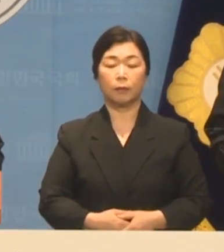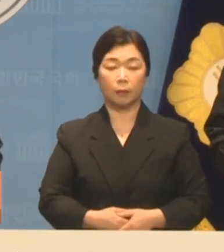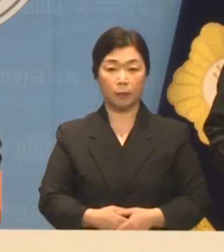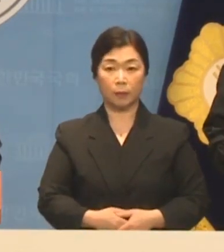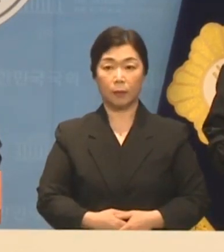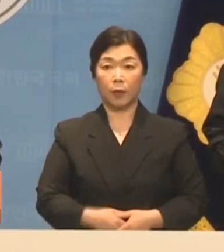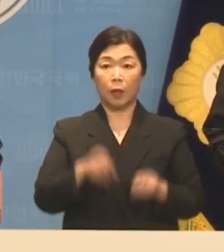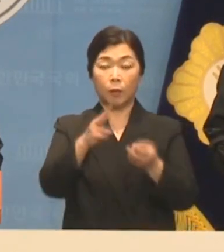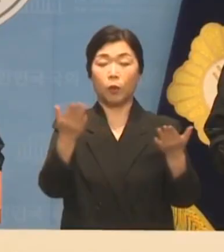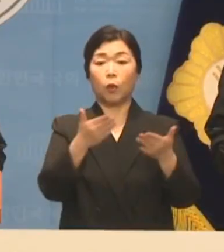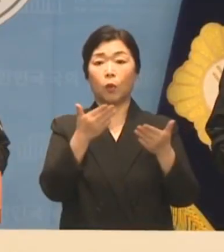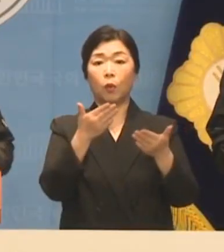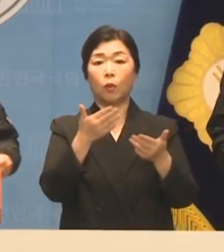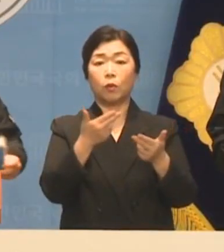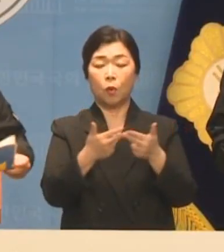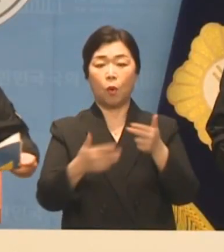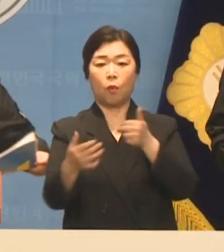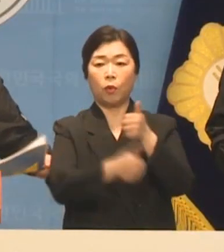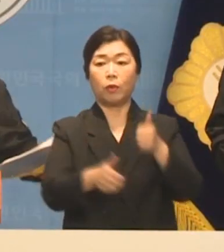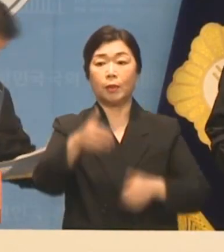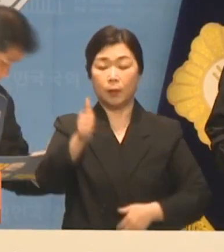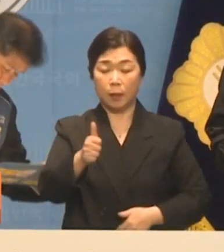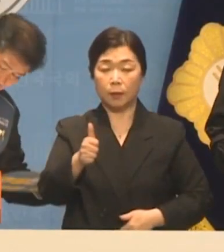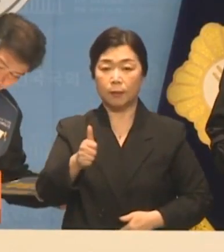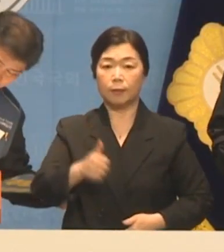네, 택배노조 위원장 김광석입니다.